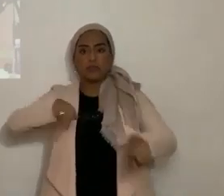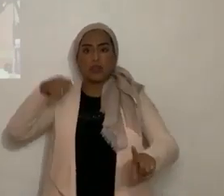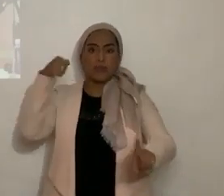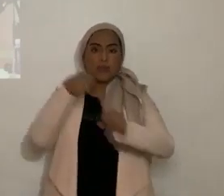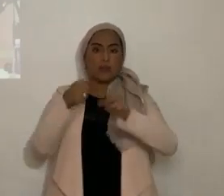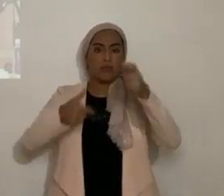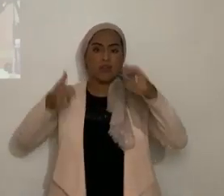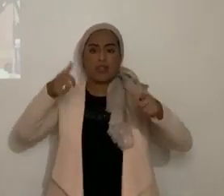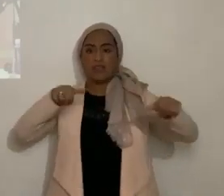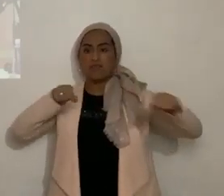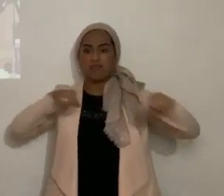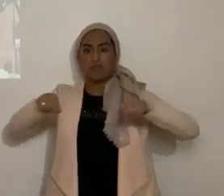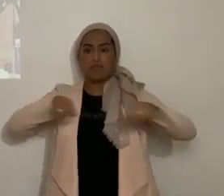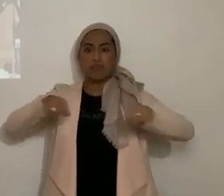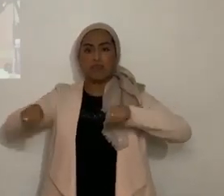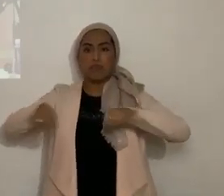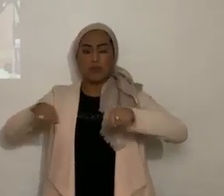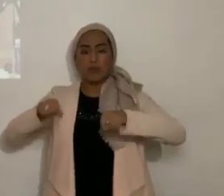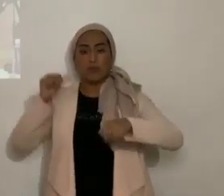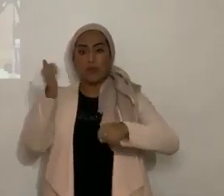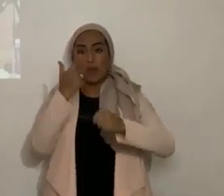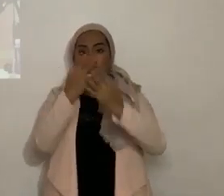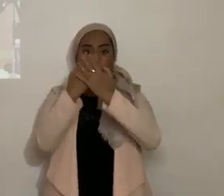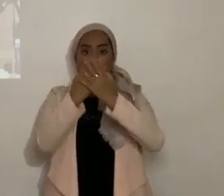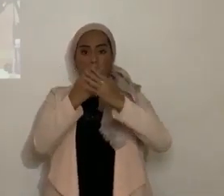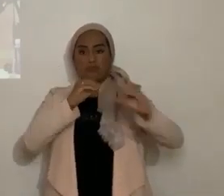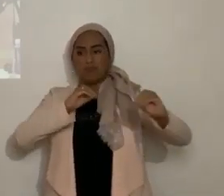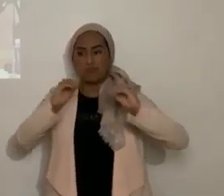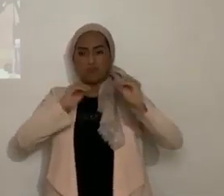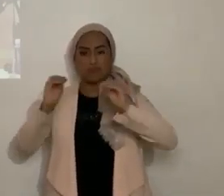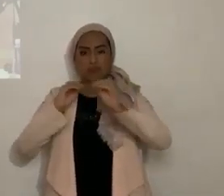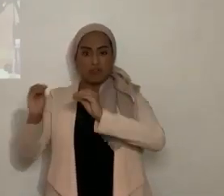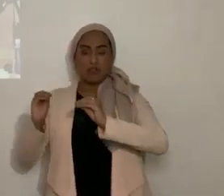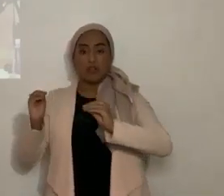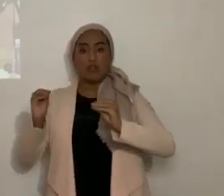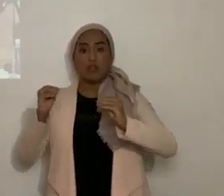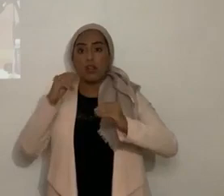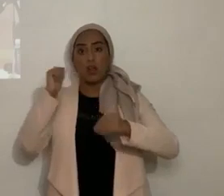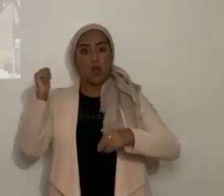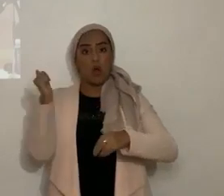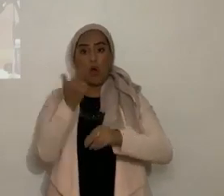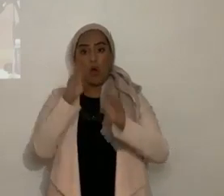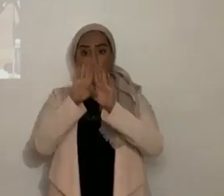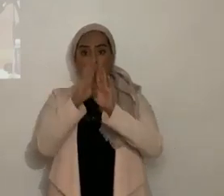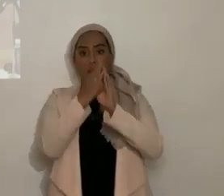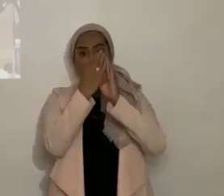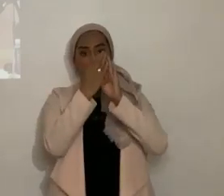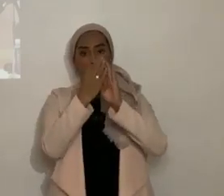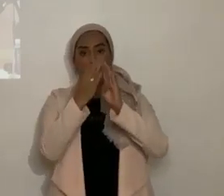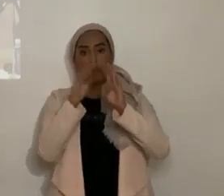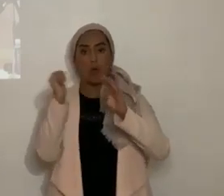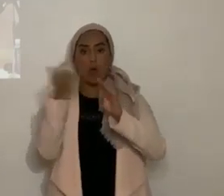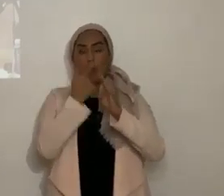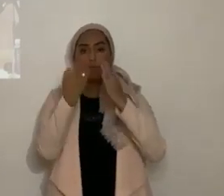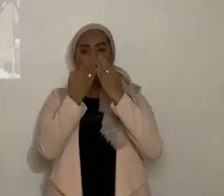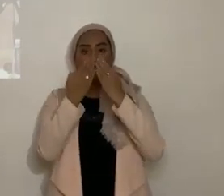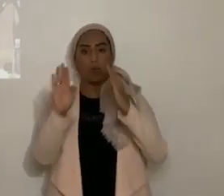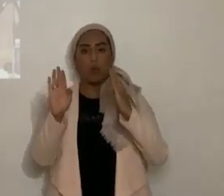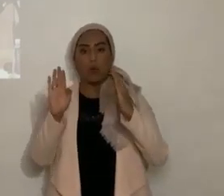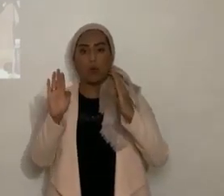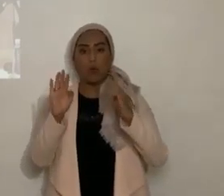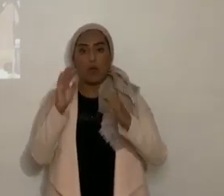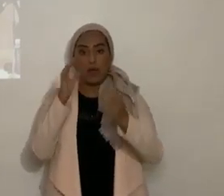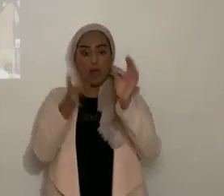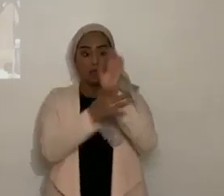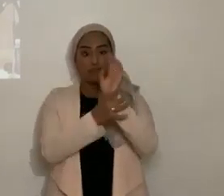gran terremoto, de tal manera que los cimientos de la cárcel se sacudían y al instante se abrieron todas las puertas y las cadenas de todos se